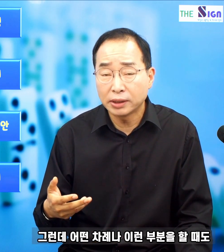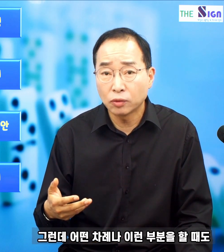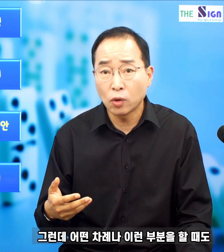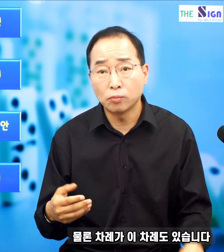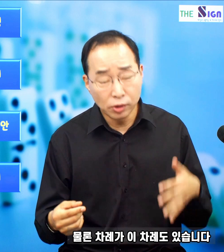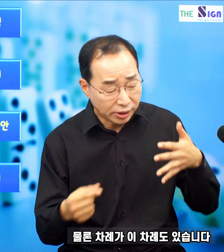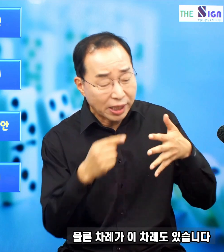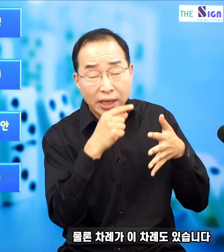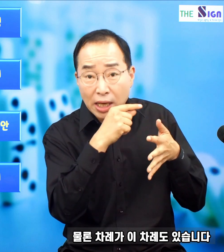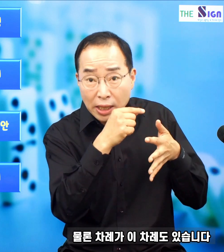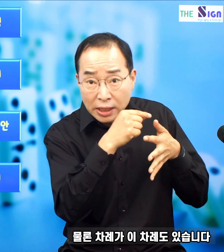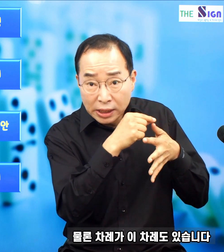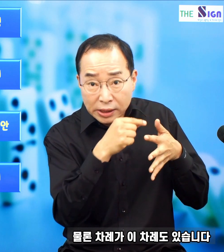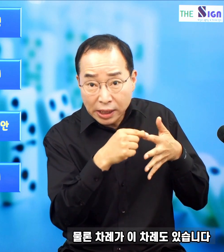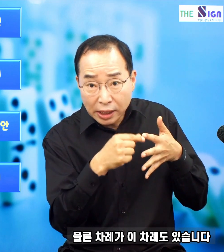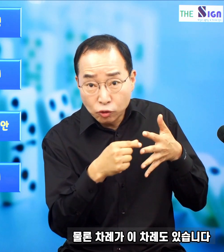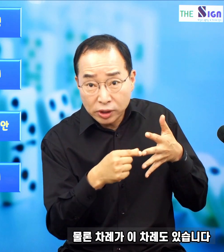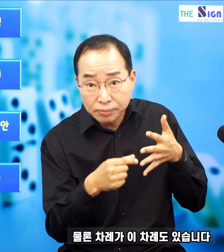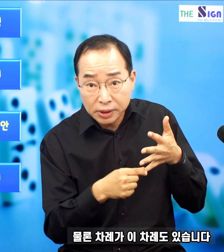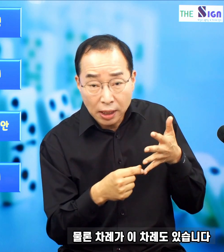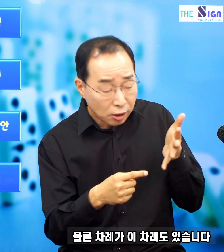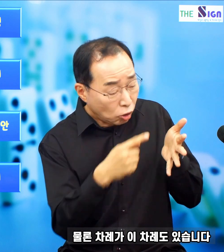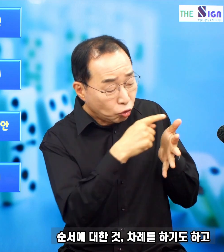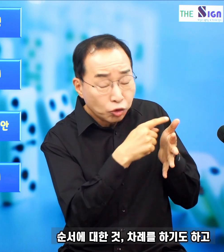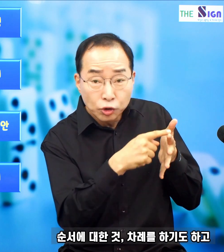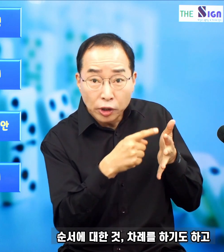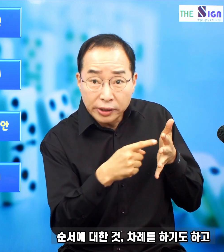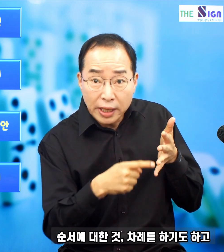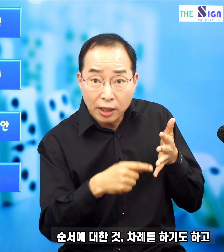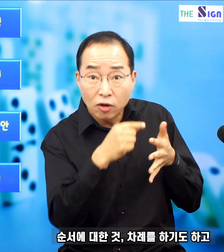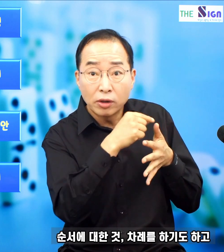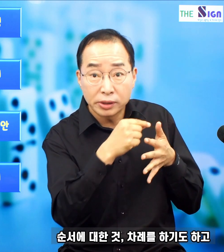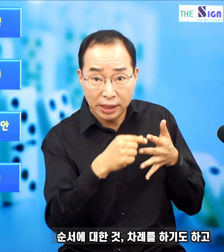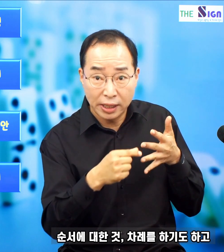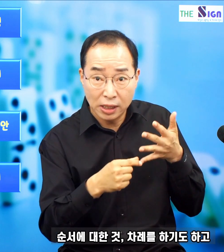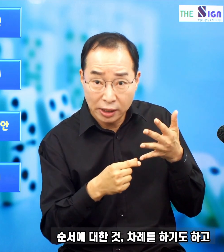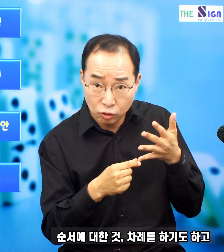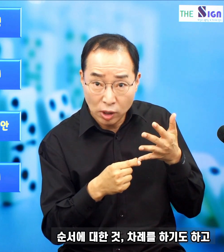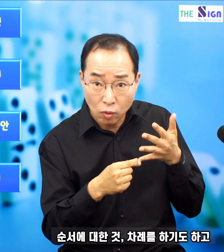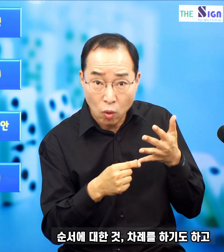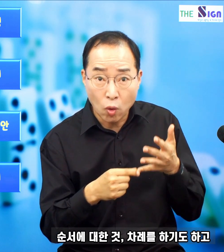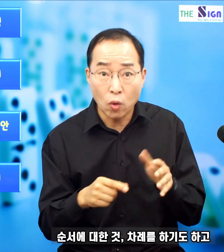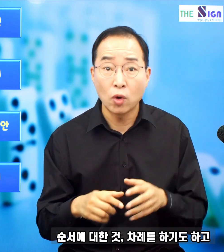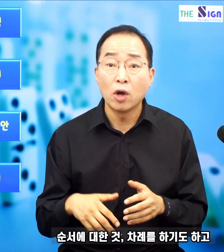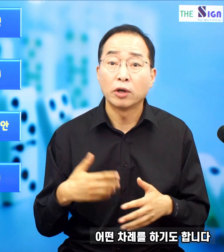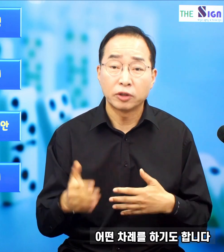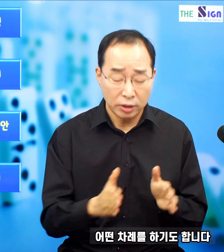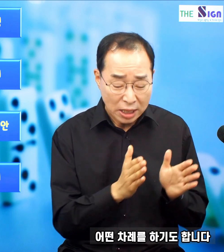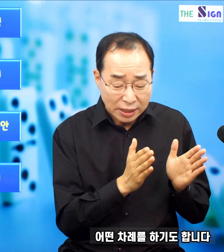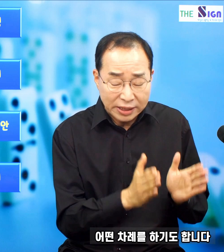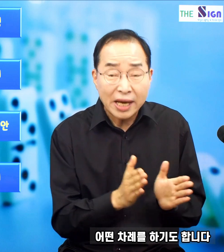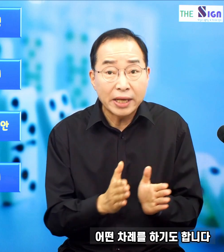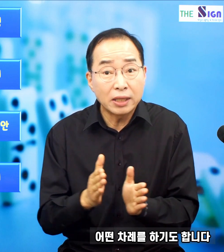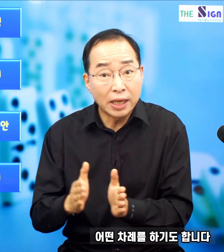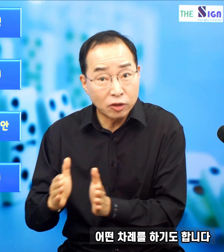때도 물론 이 차례도 있습니다. 순서에 대한 거 차례를 하기도 하고 어떤 차례를 하기도